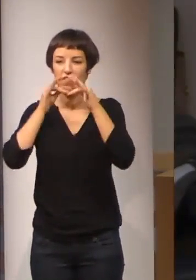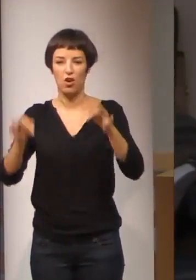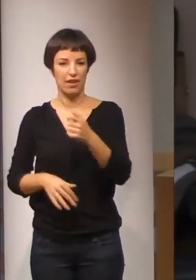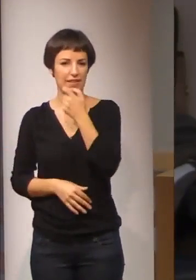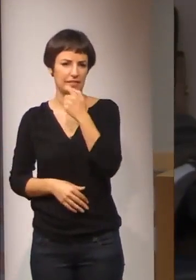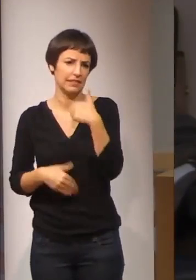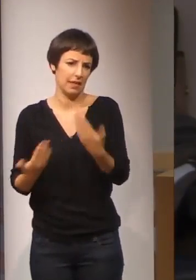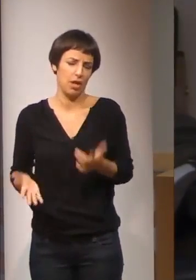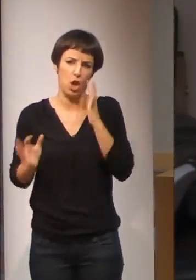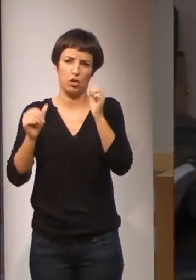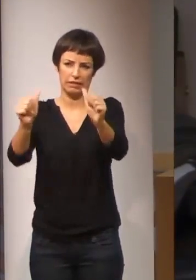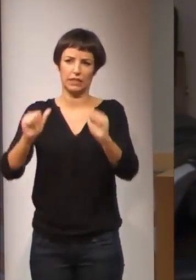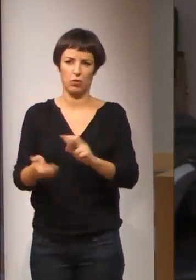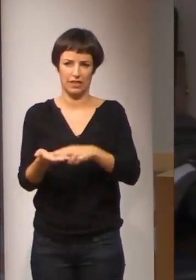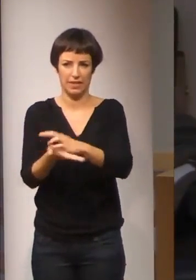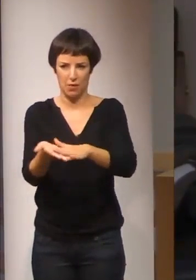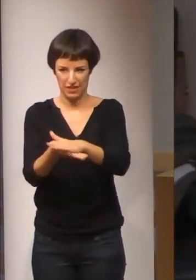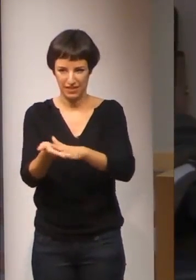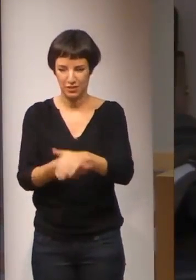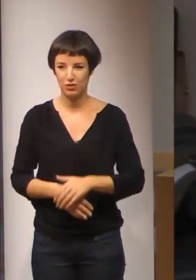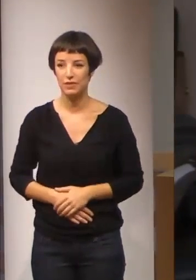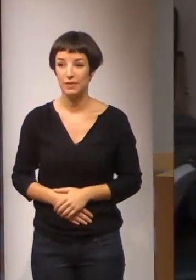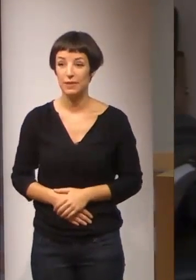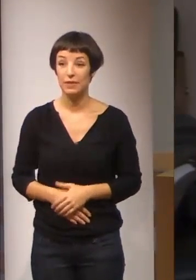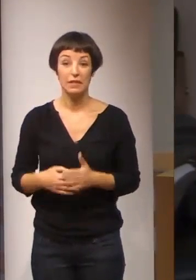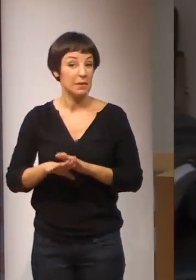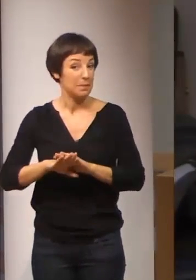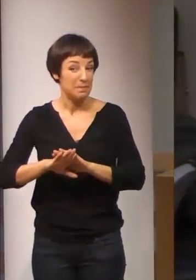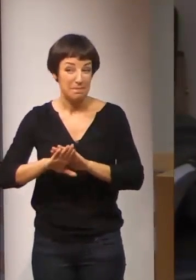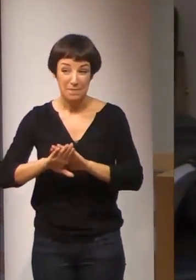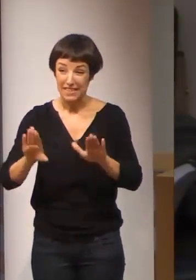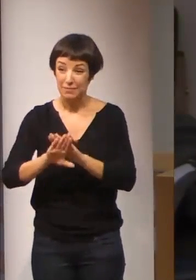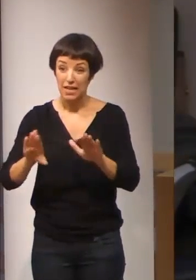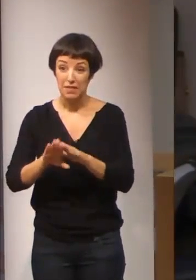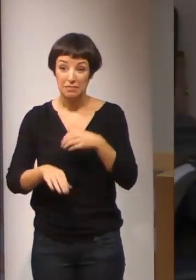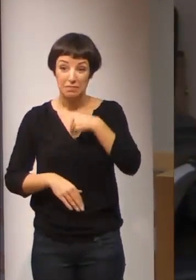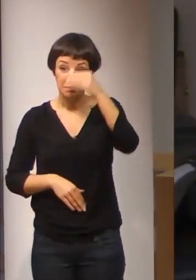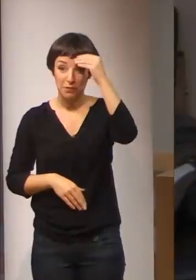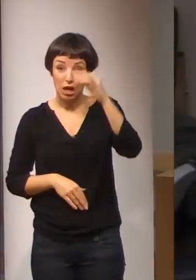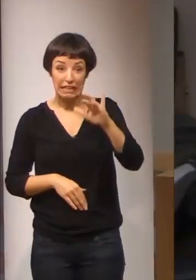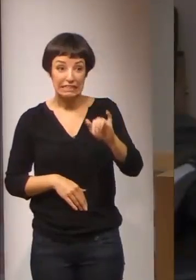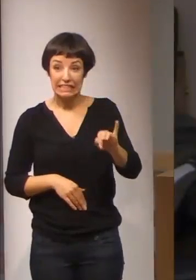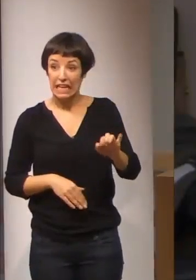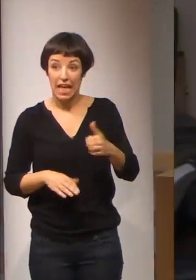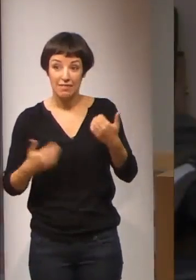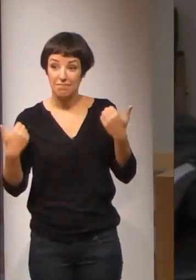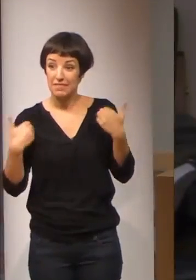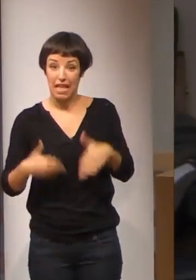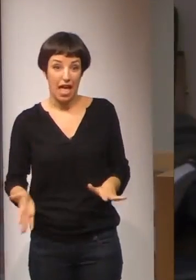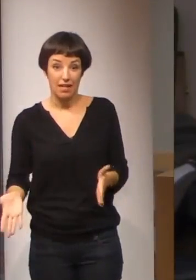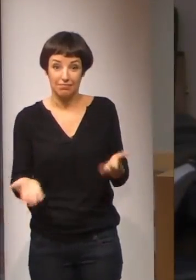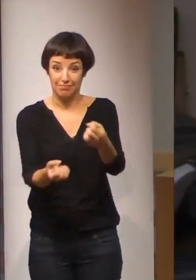por supuesto, tiene el título de intérprete de lengua de signos. Sin más dilación, yo creo, Cristina, que ya